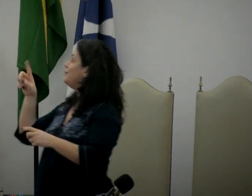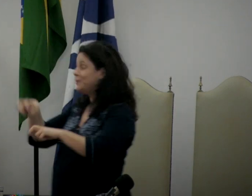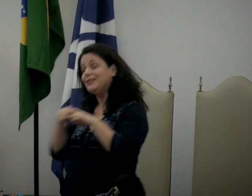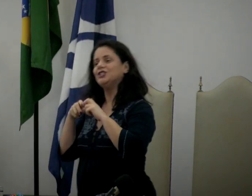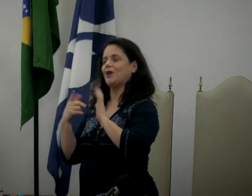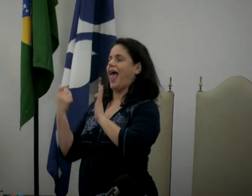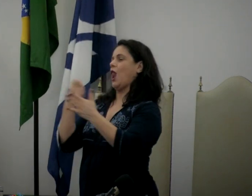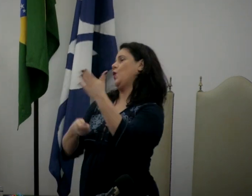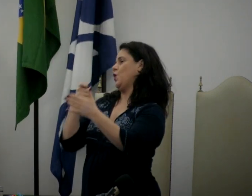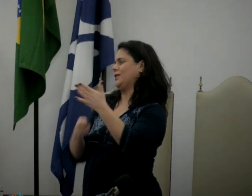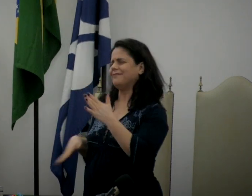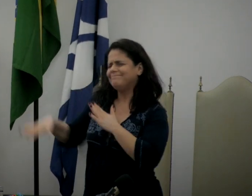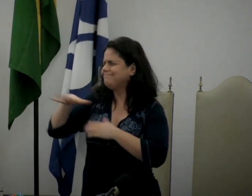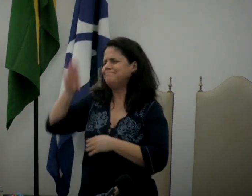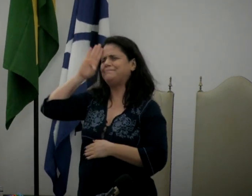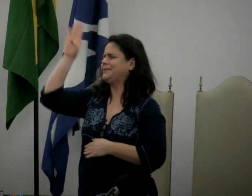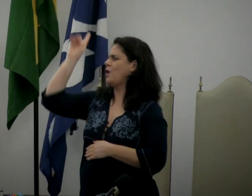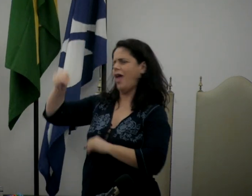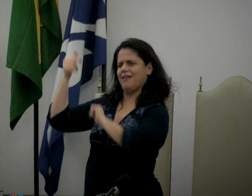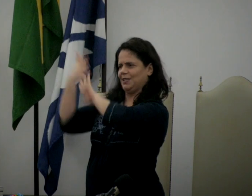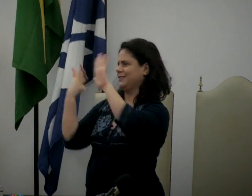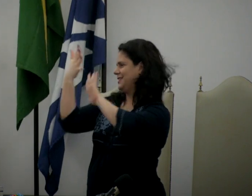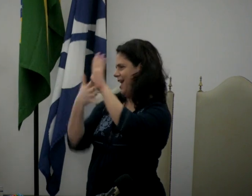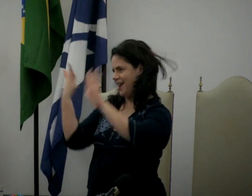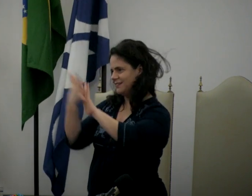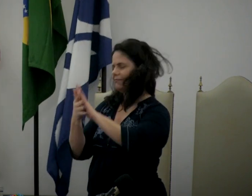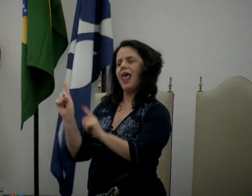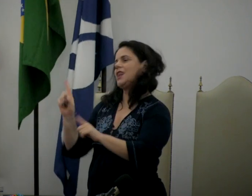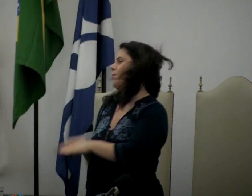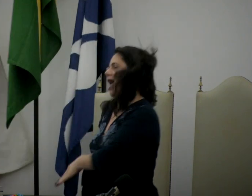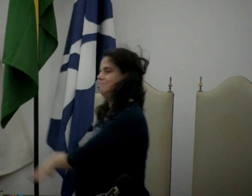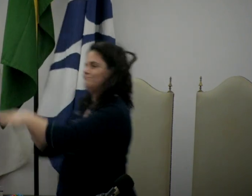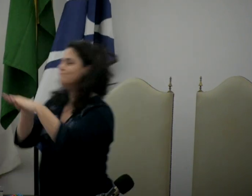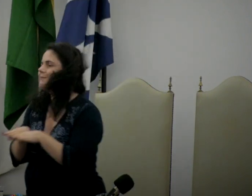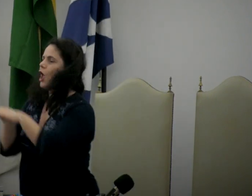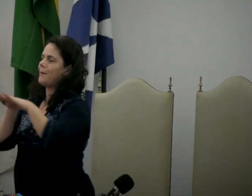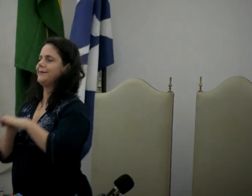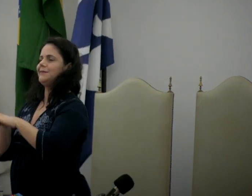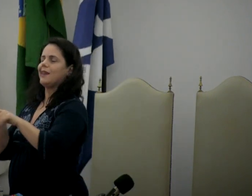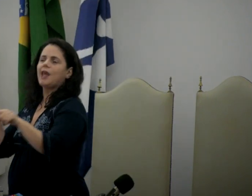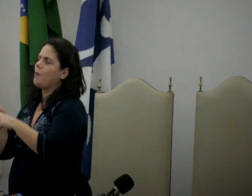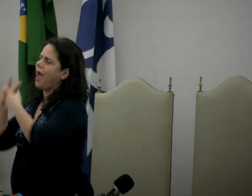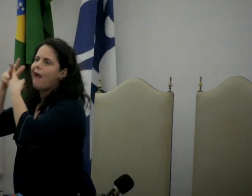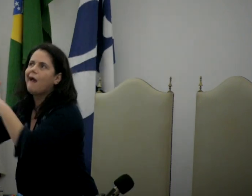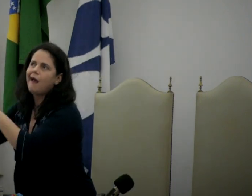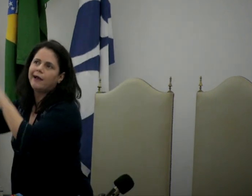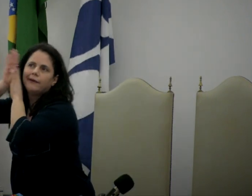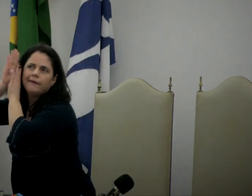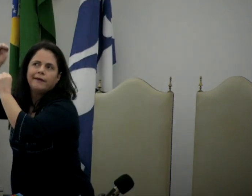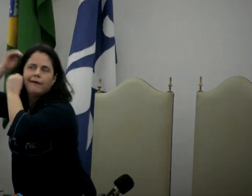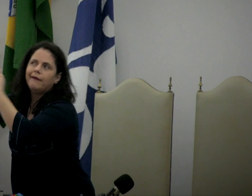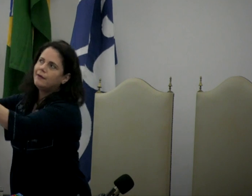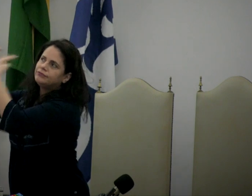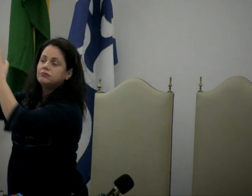pouco de visibilidade. E aí, por isso, a nossa luta principal hoje é pela língua de sinais. Não é por uma normalização,